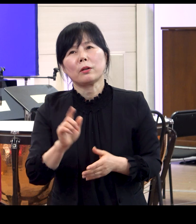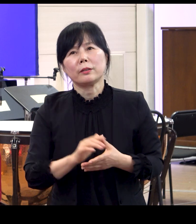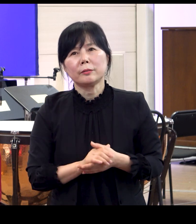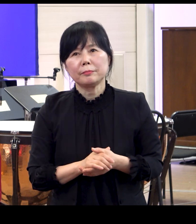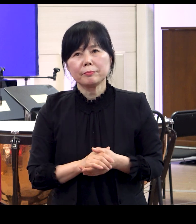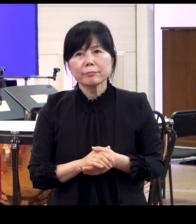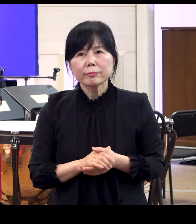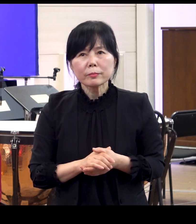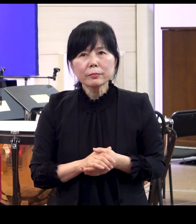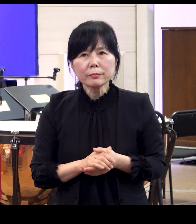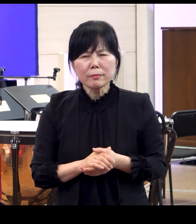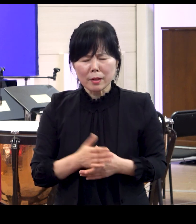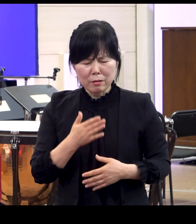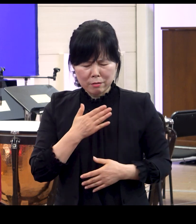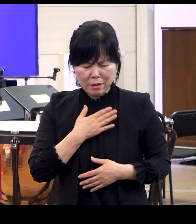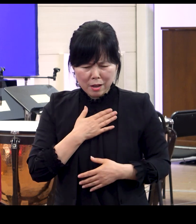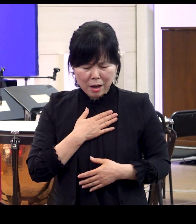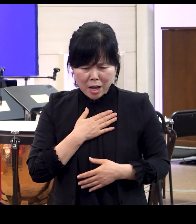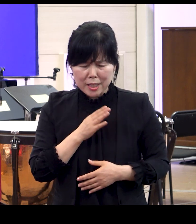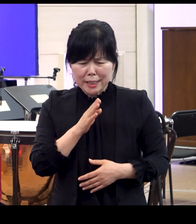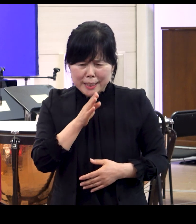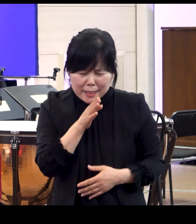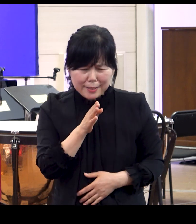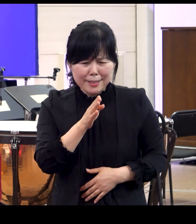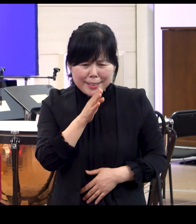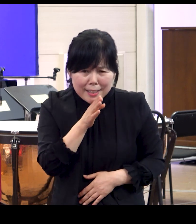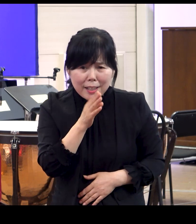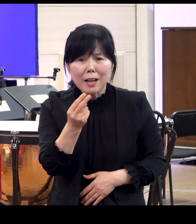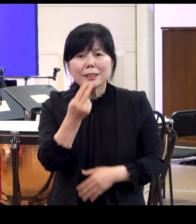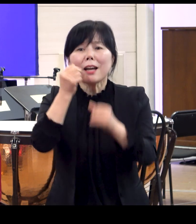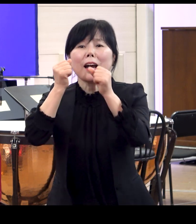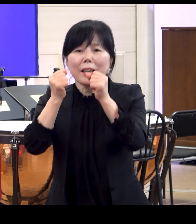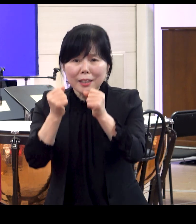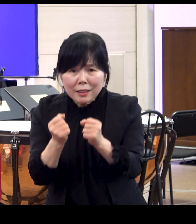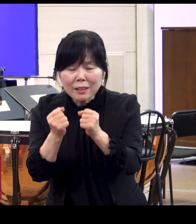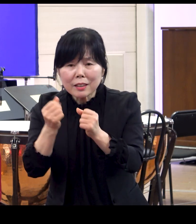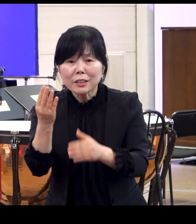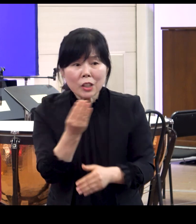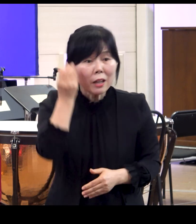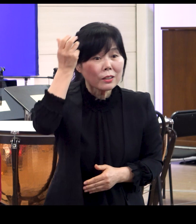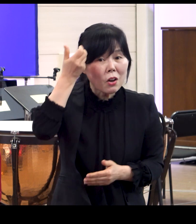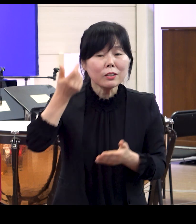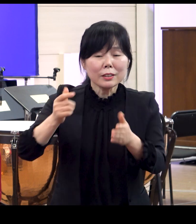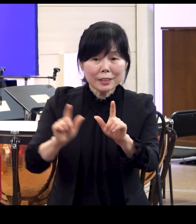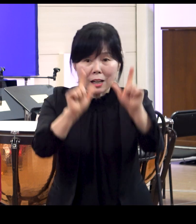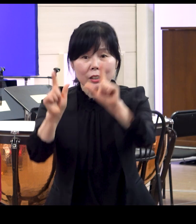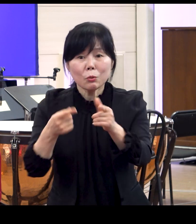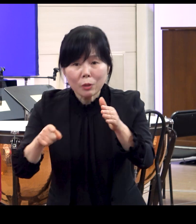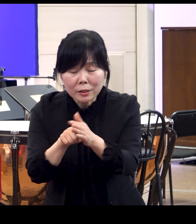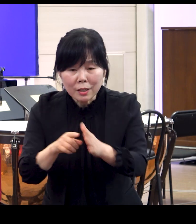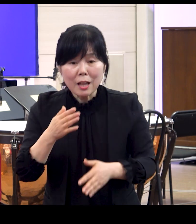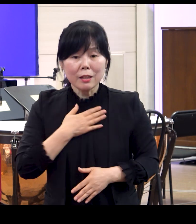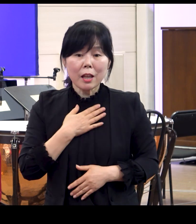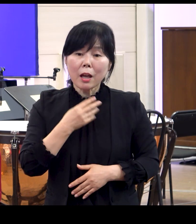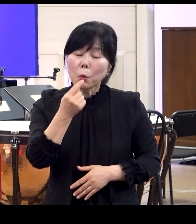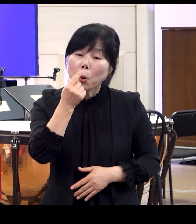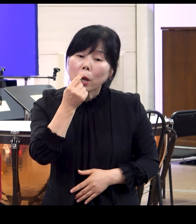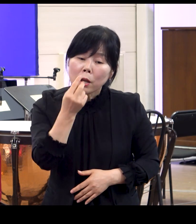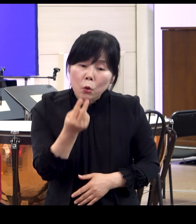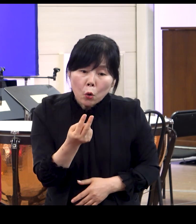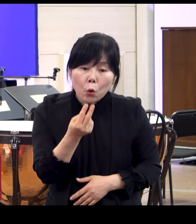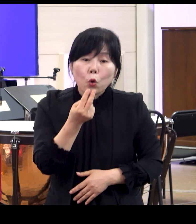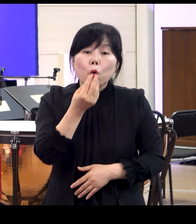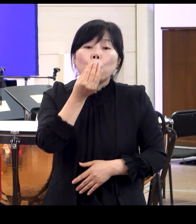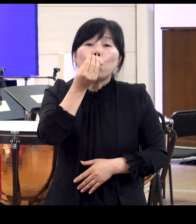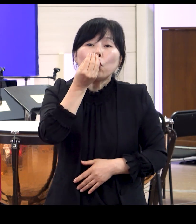히브리어가 원래 그래요. 내가 정말 살아있는 존재, 즉 생명으로 살아가려고 하면요, 나의